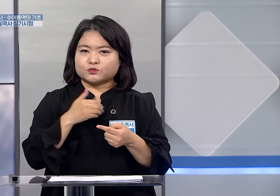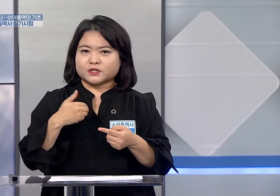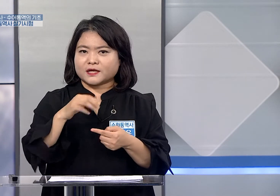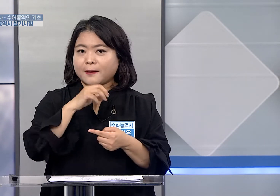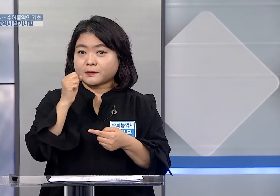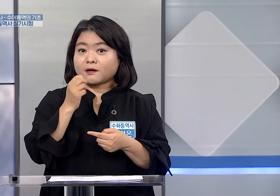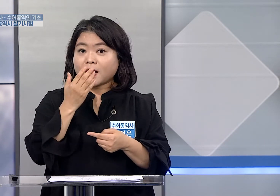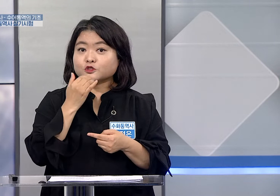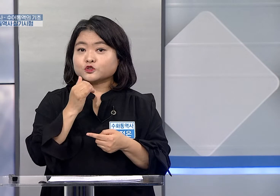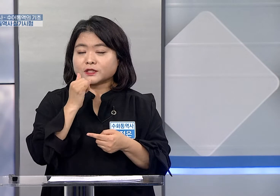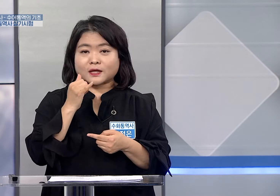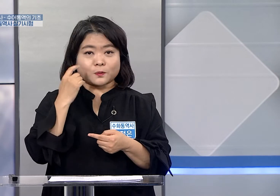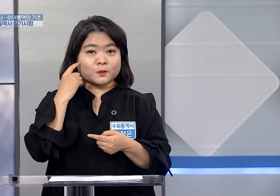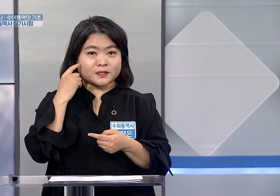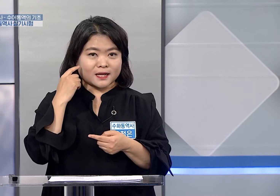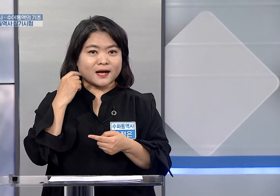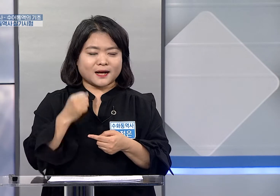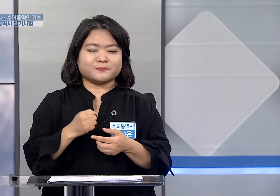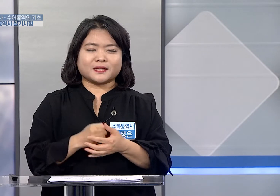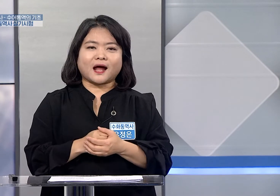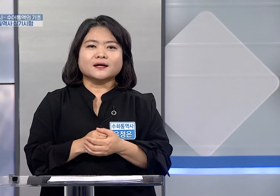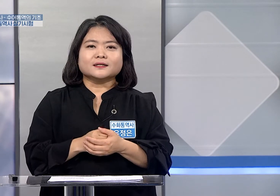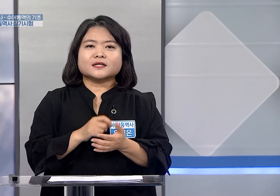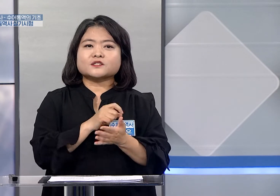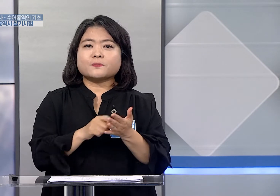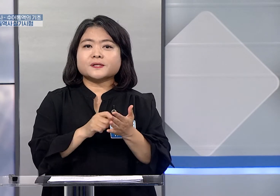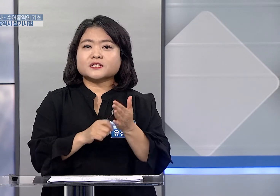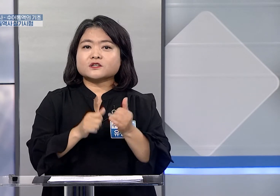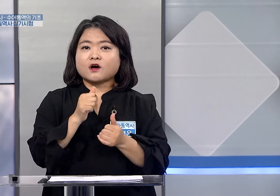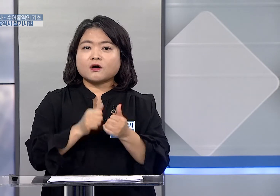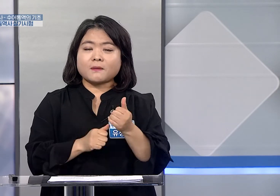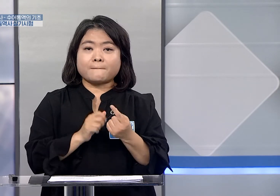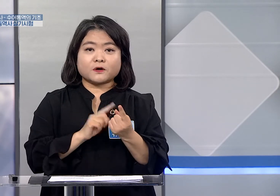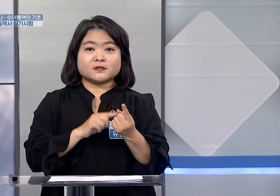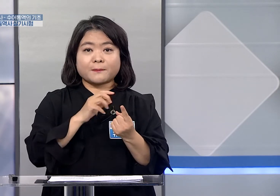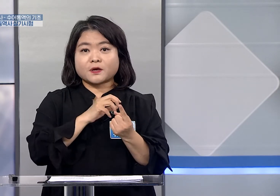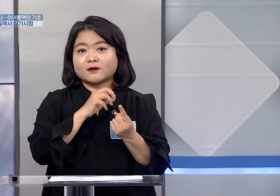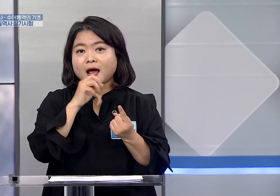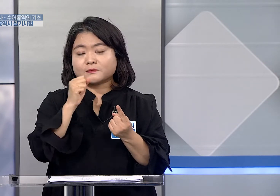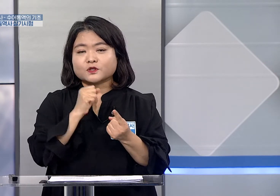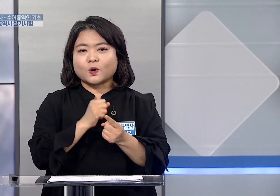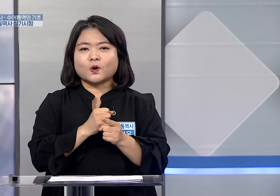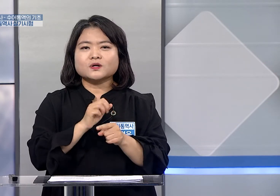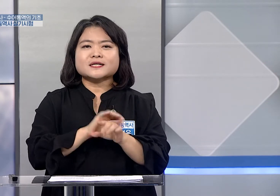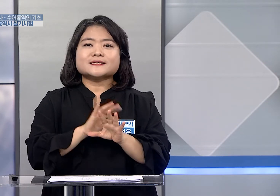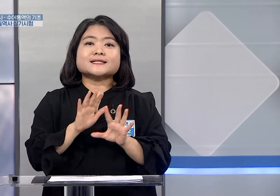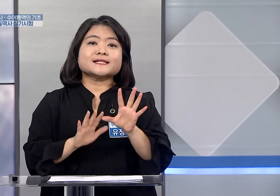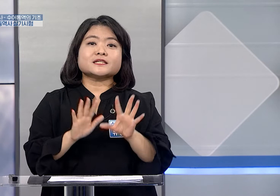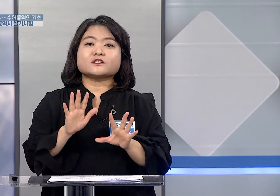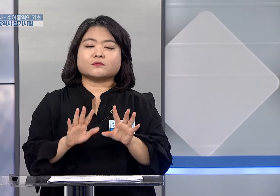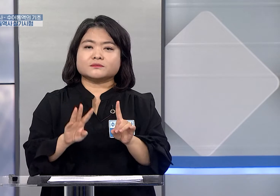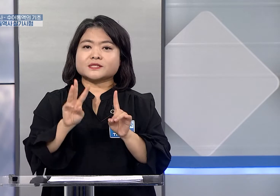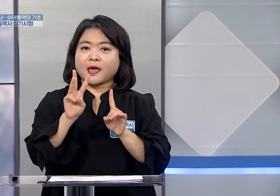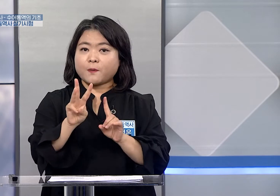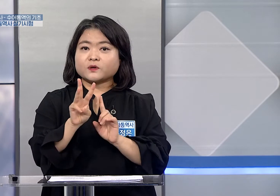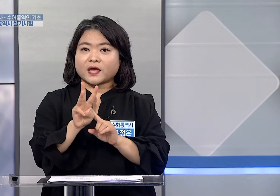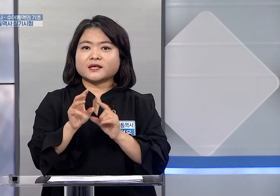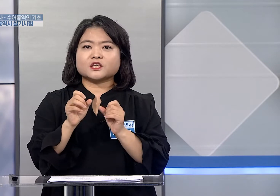충분히 합격할 수 있다고 생각합니다. 그래서 필기시험 한 번을 합격을 하면요, 실기시험 3번의